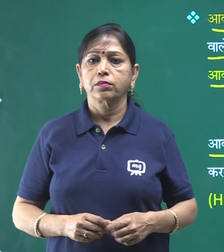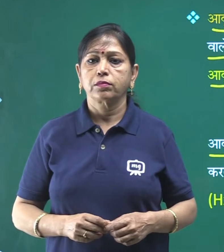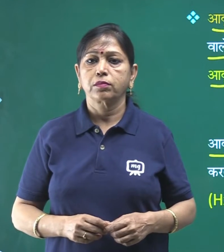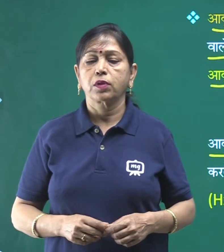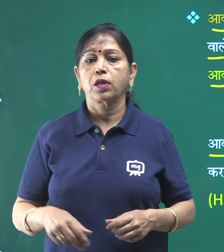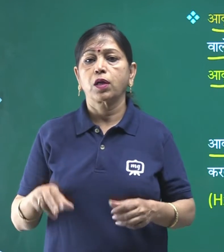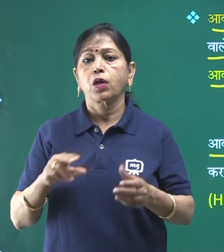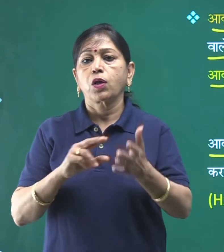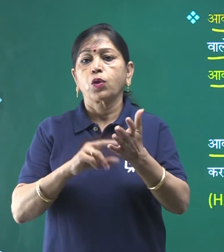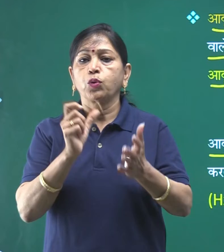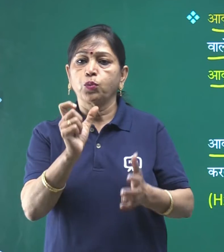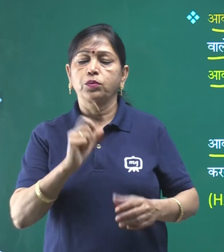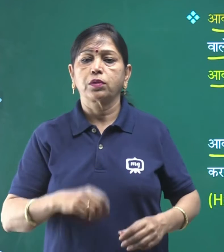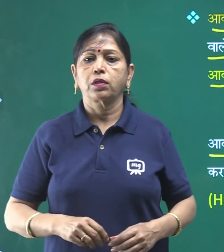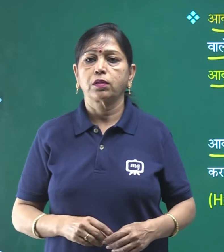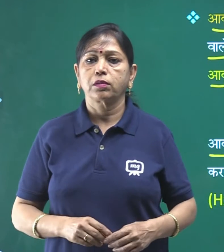न्यू से